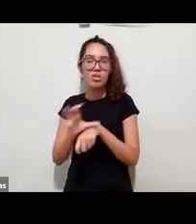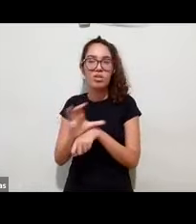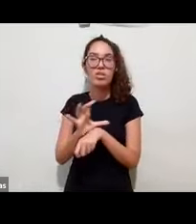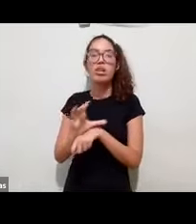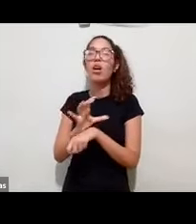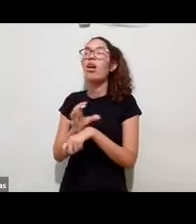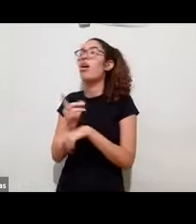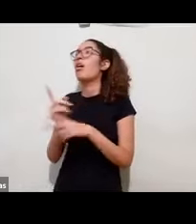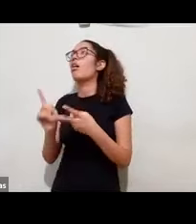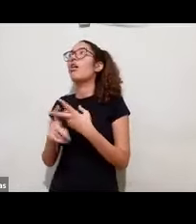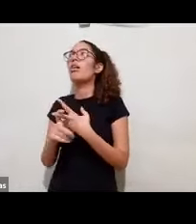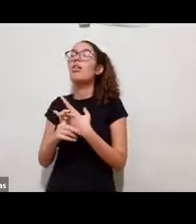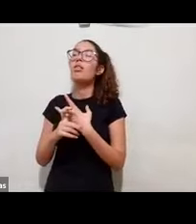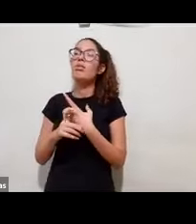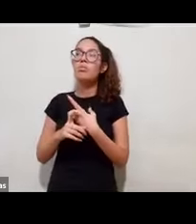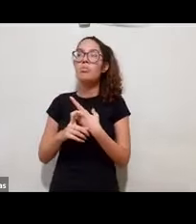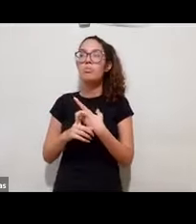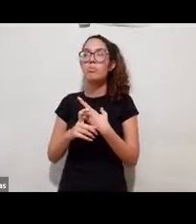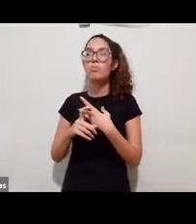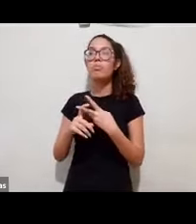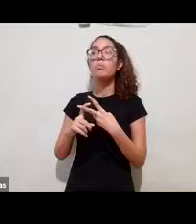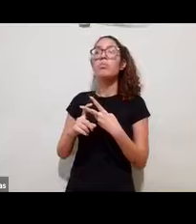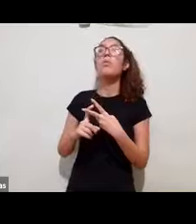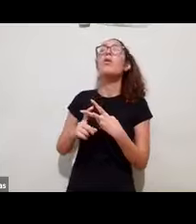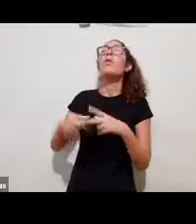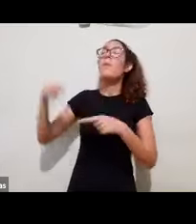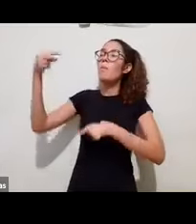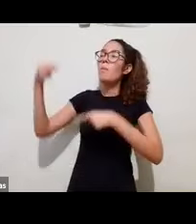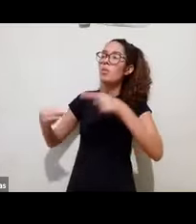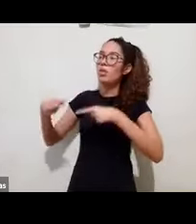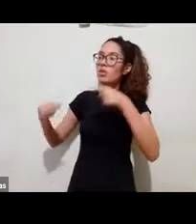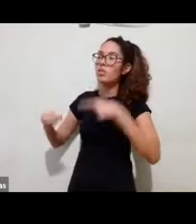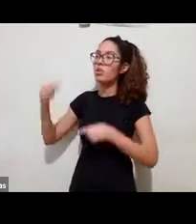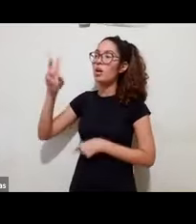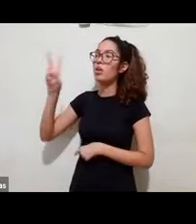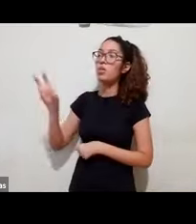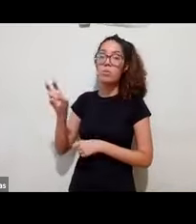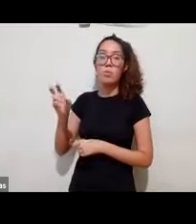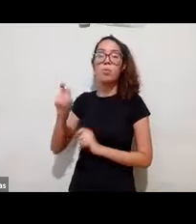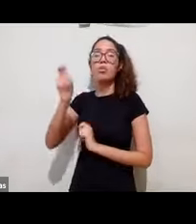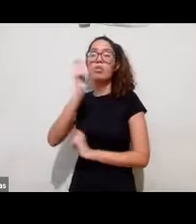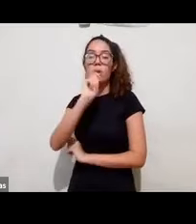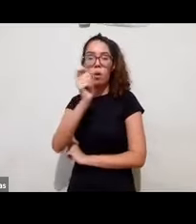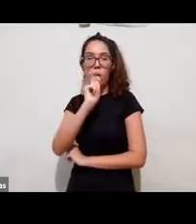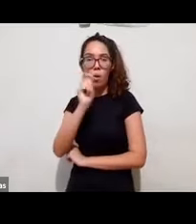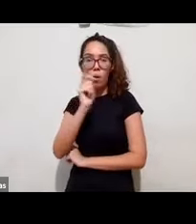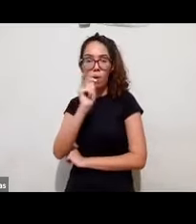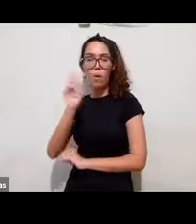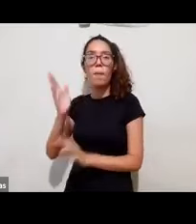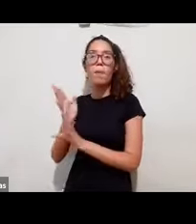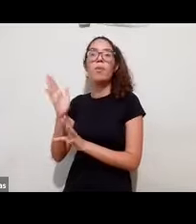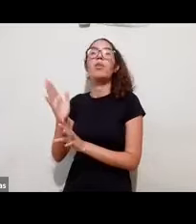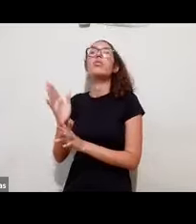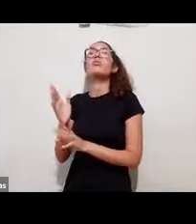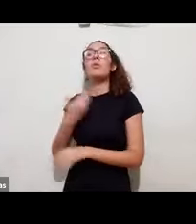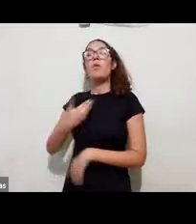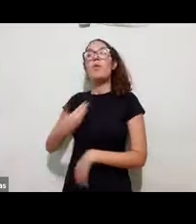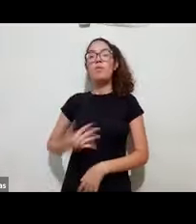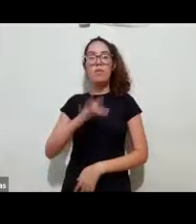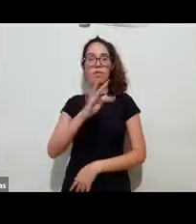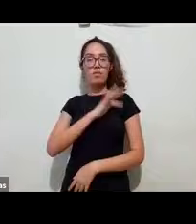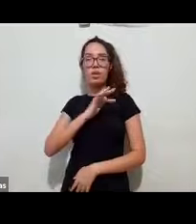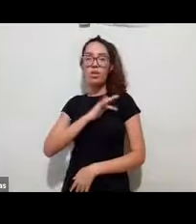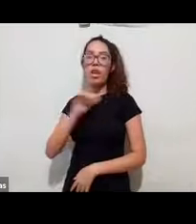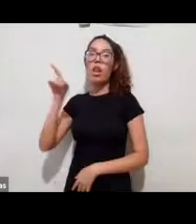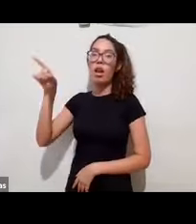houve nova política nacional de drogas baixada aí pelo governo federal em 2019, uma nova lei de